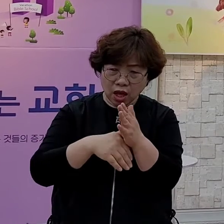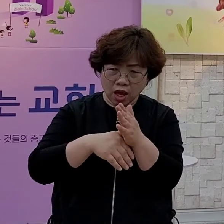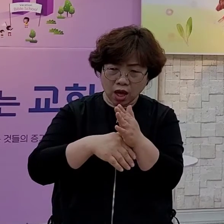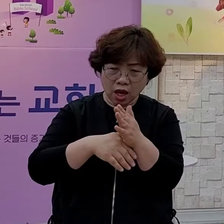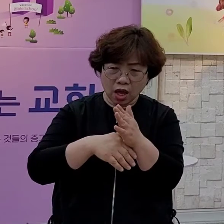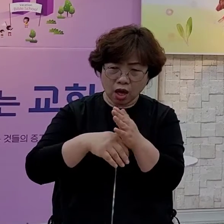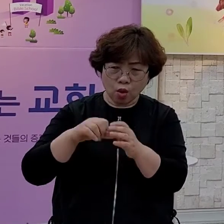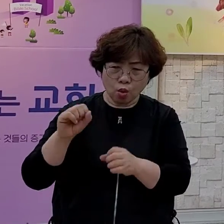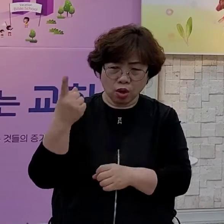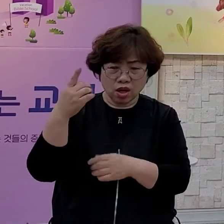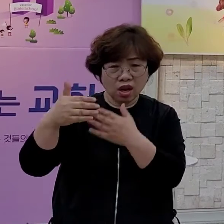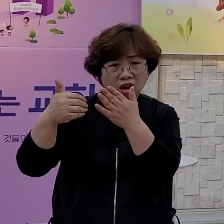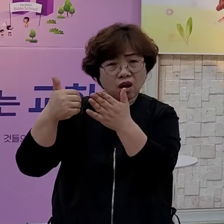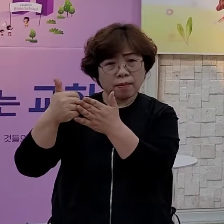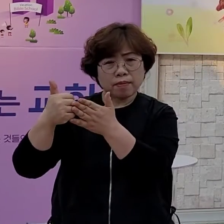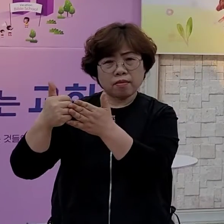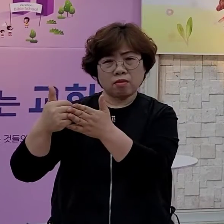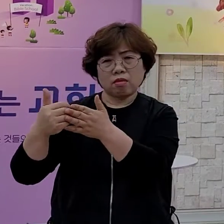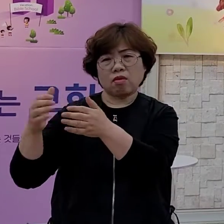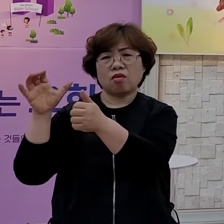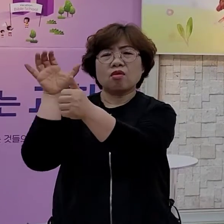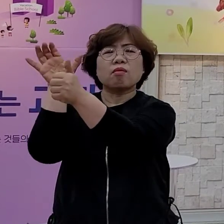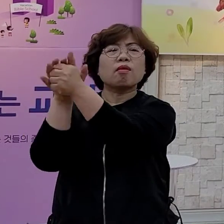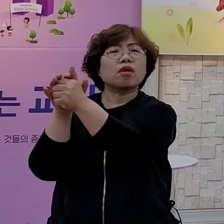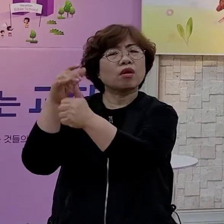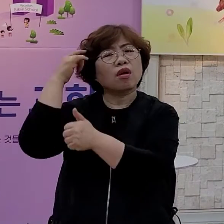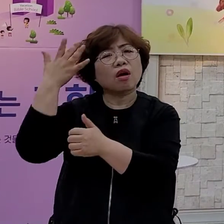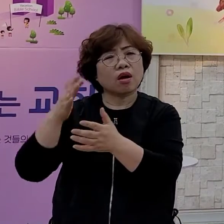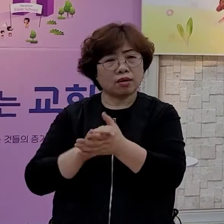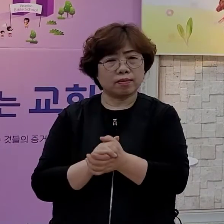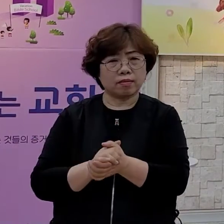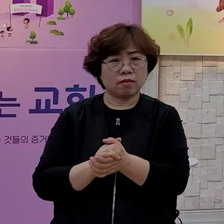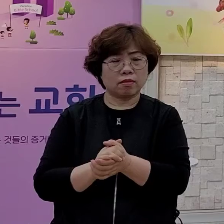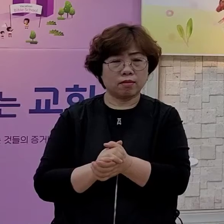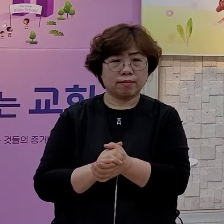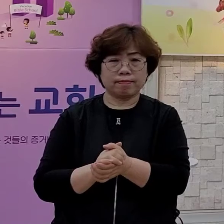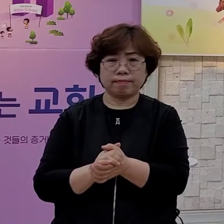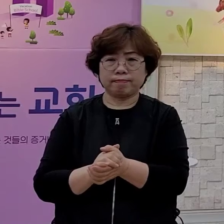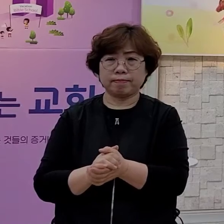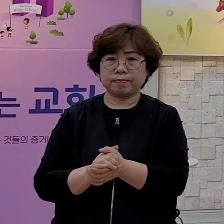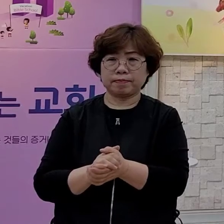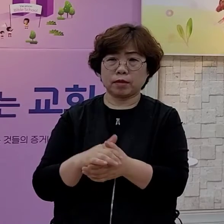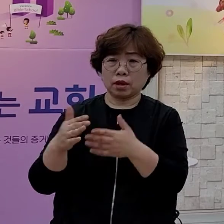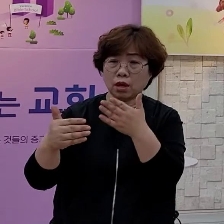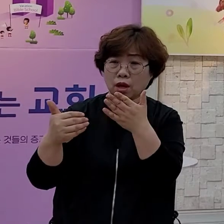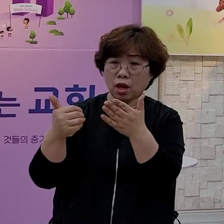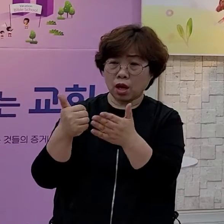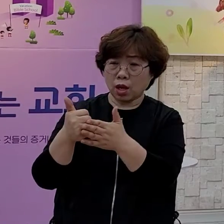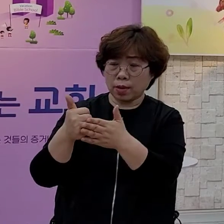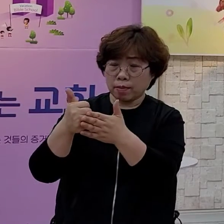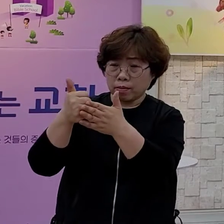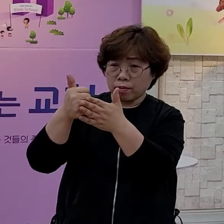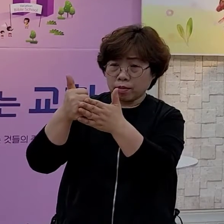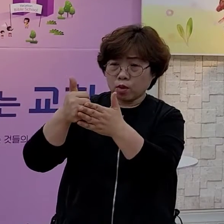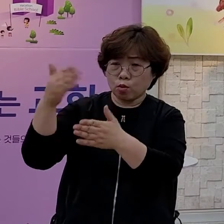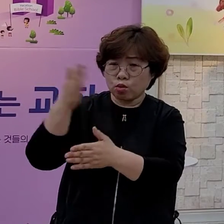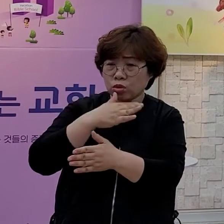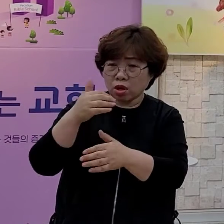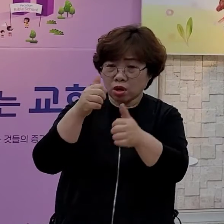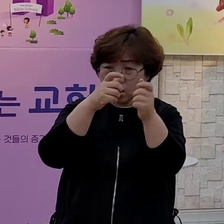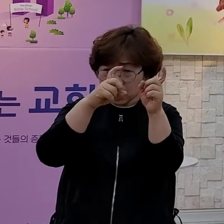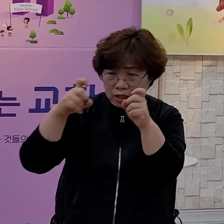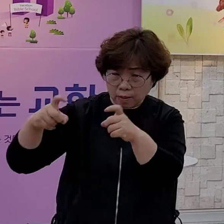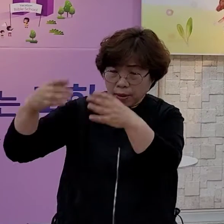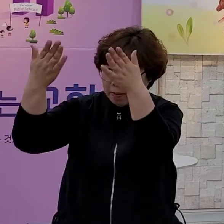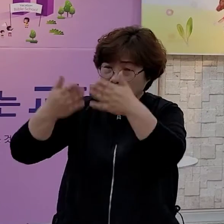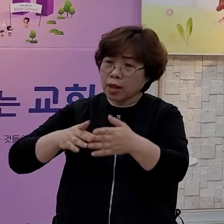하나님께 돌릴까요? 지금 이 13절에 말하고 있는 이 핵심이 뭐냐면 이 하나님께 시험을 받는다 하지 말라 이 말은 우리가